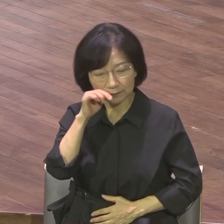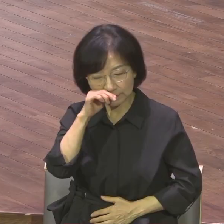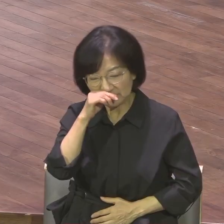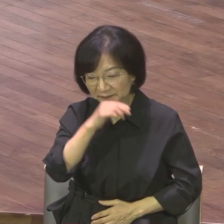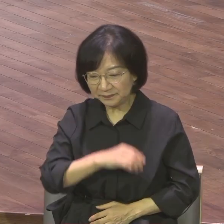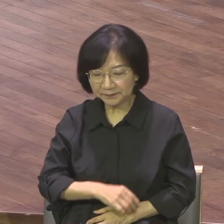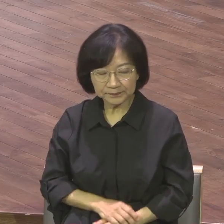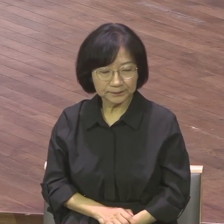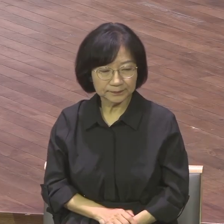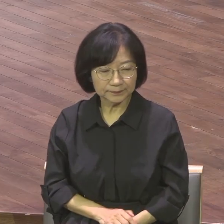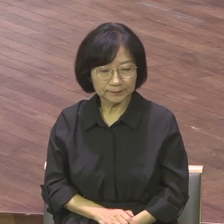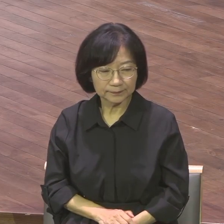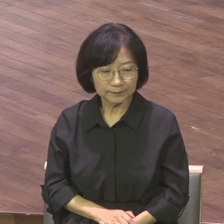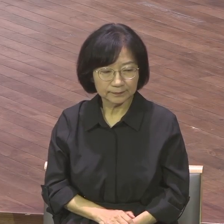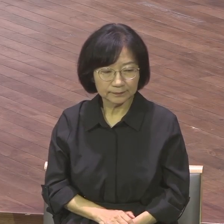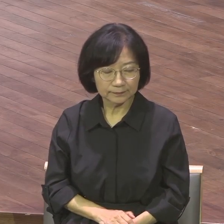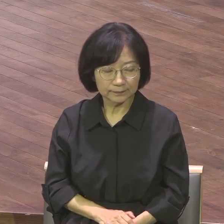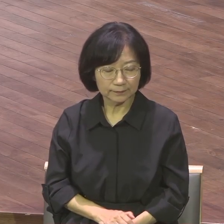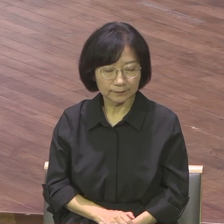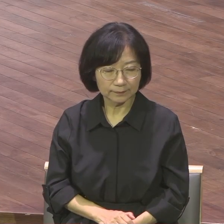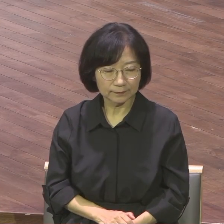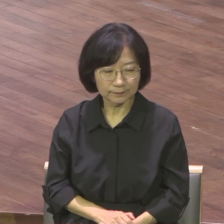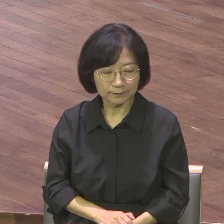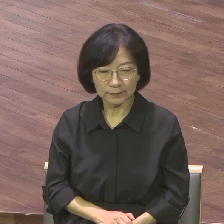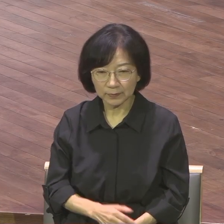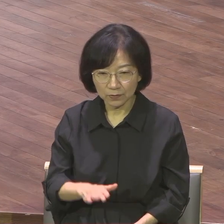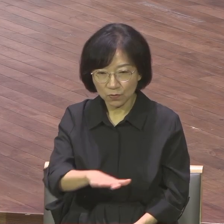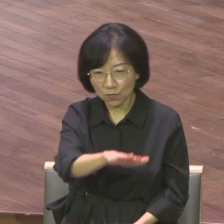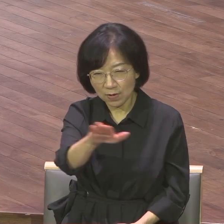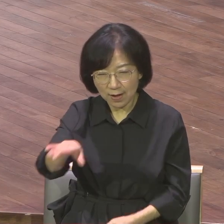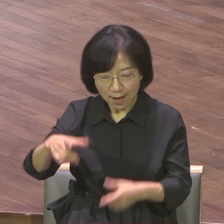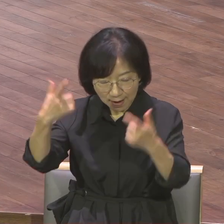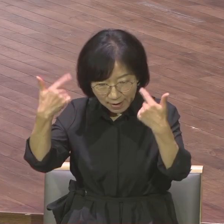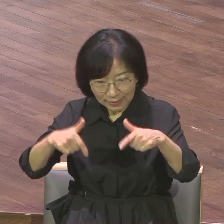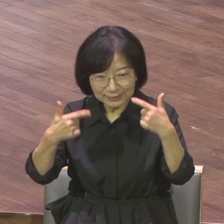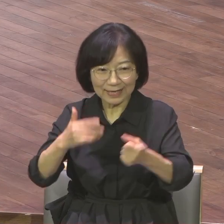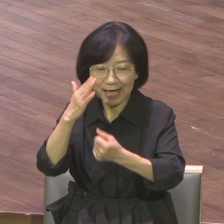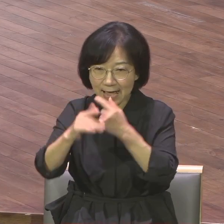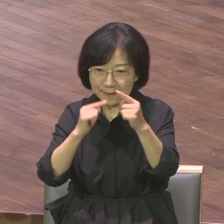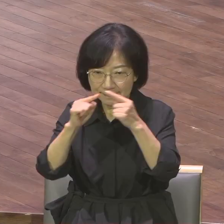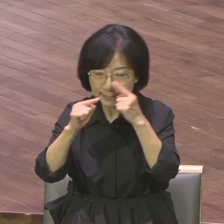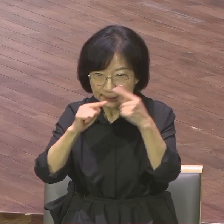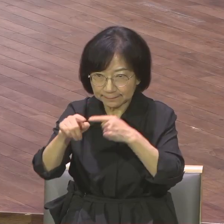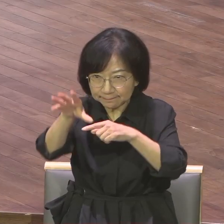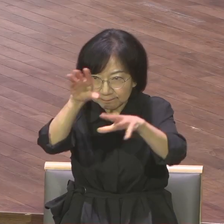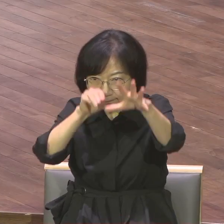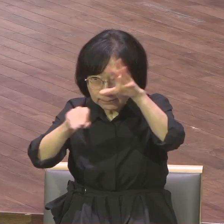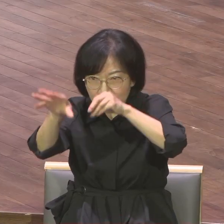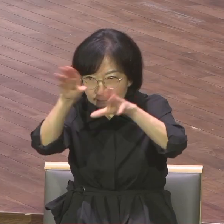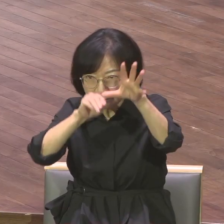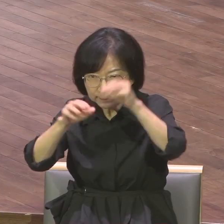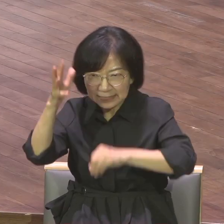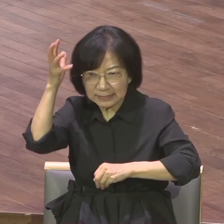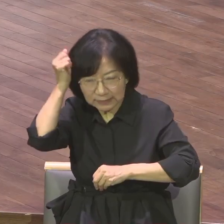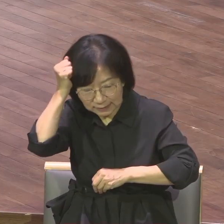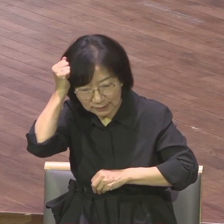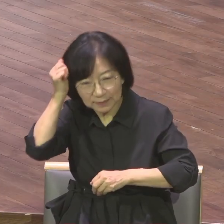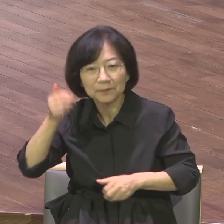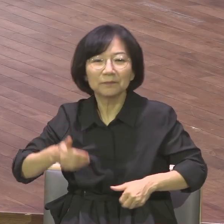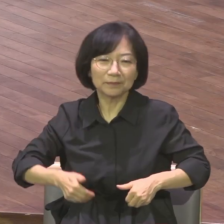하나님과 나와의 관계 언약으로 잡아야 돼. 말씀을 잡아야 돼. 말씀을 내 것으로 잡아야 돼. 하나님 말씀을 얼마나